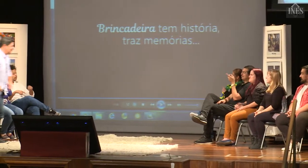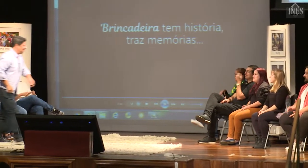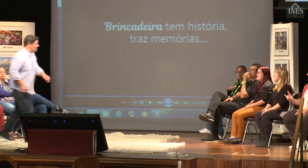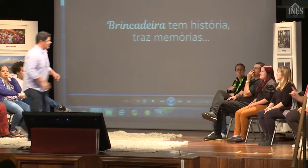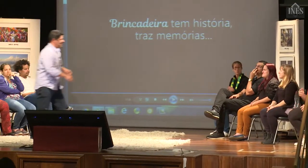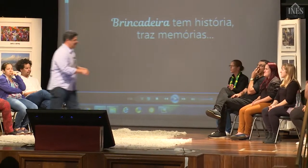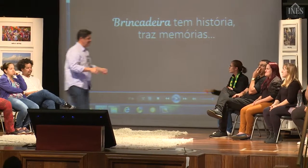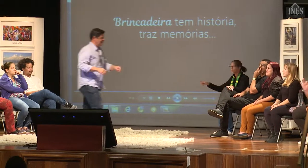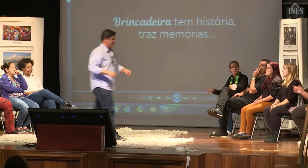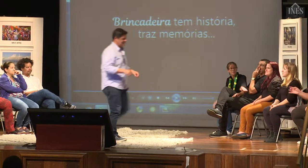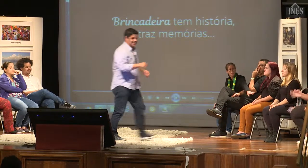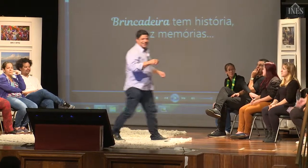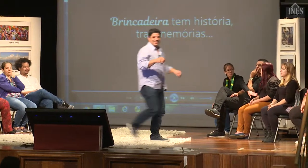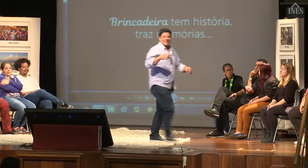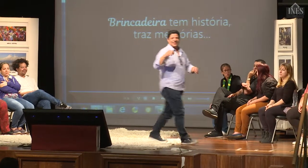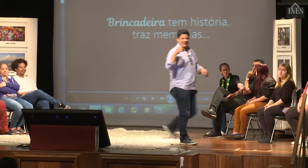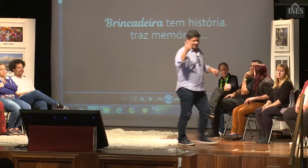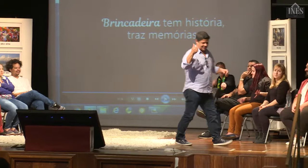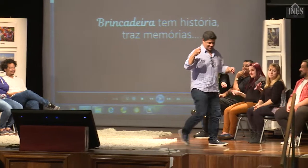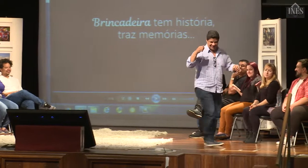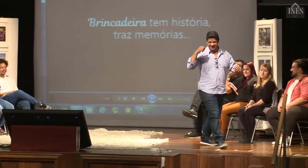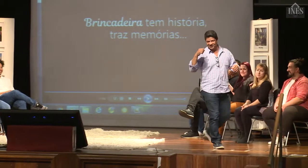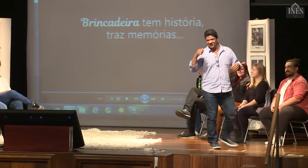Você vai ficar com o André, não? Você vai ficar aqui com a gente?